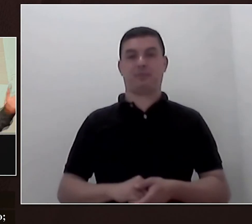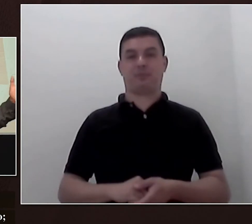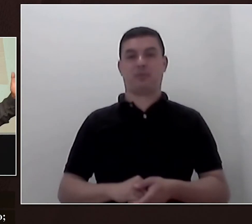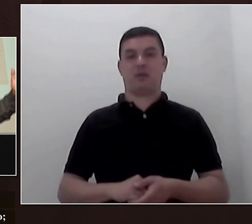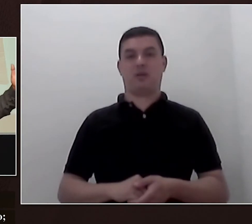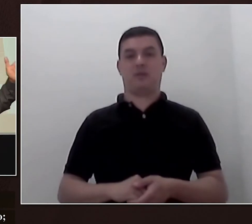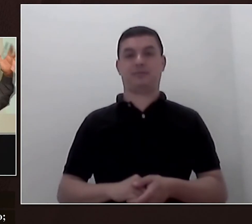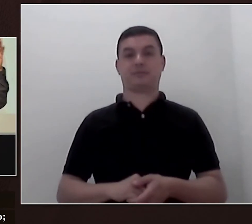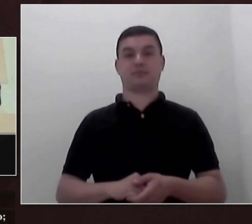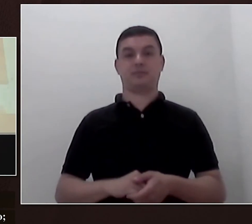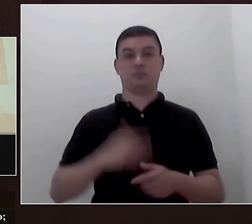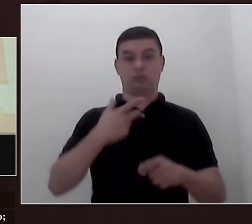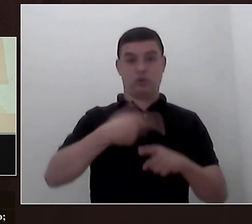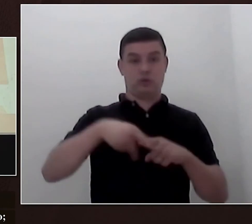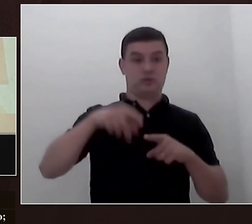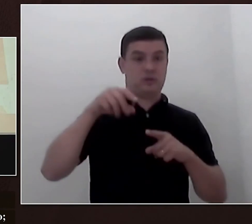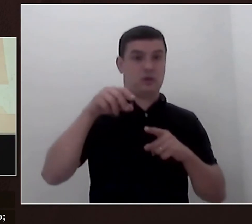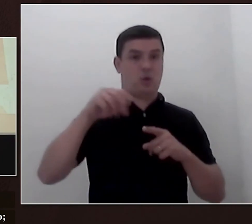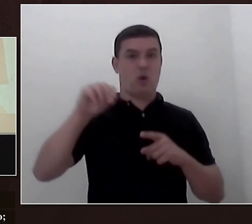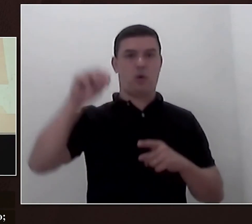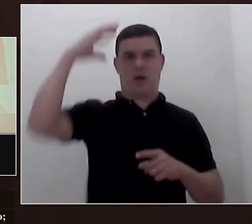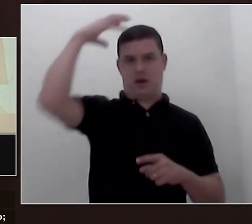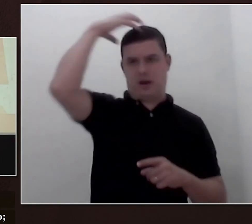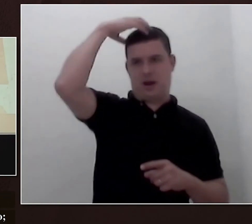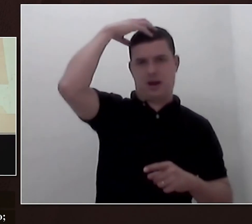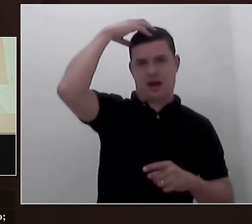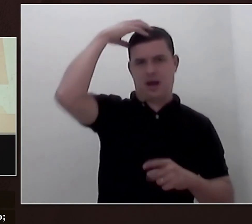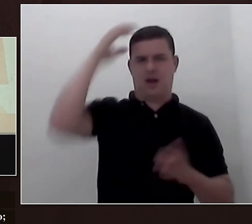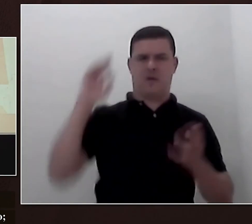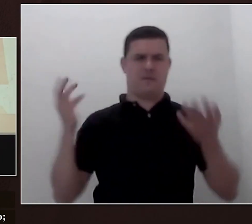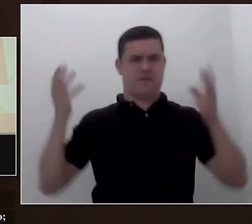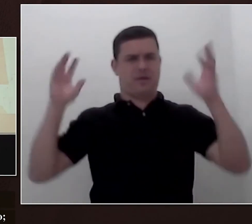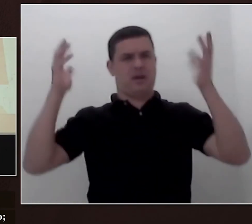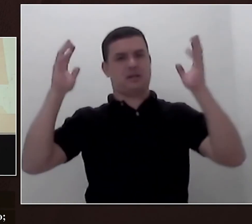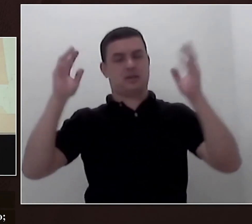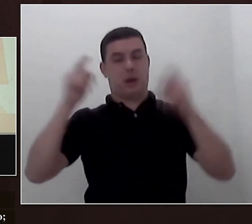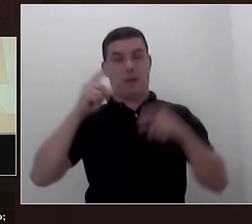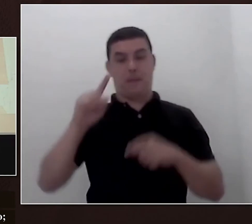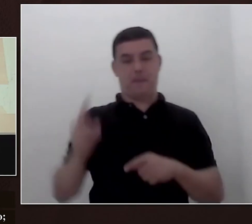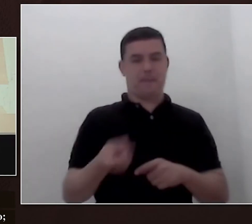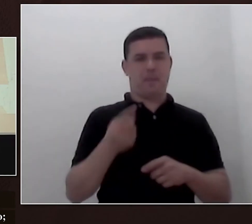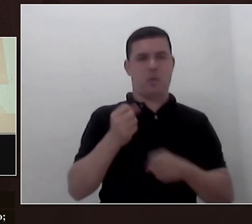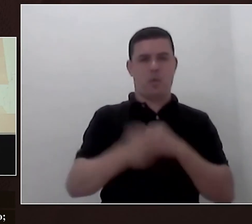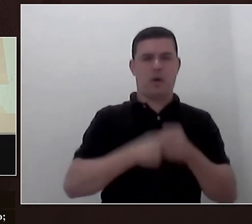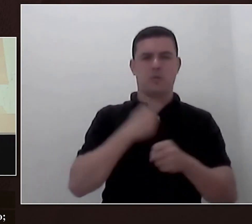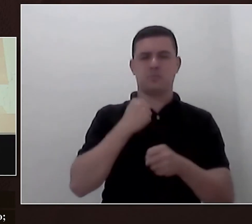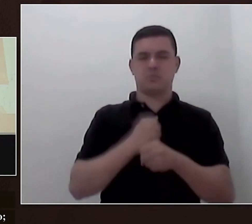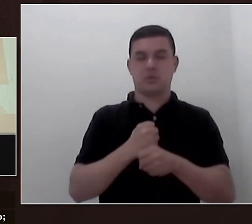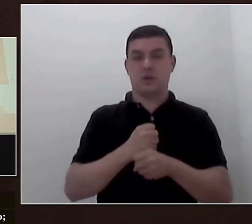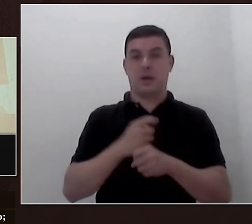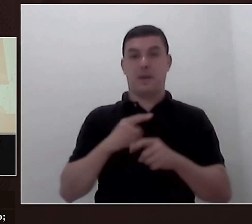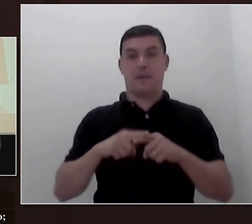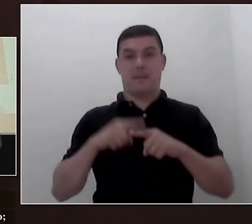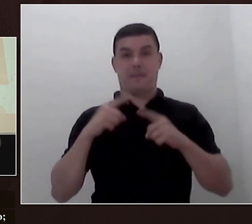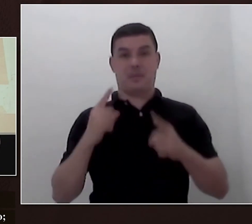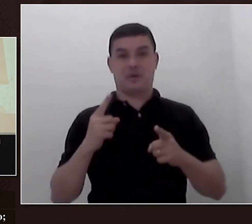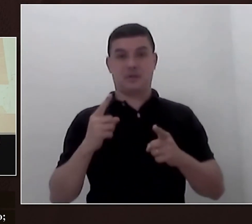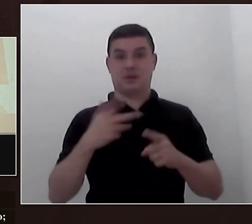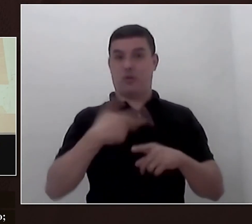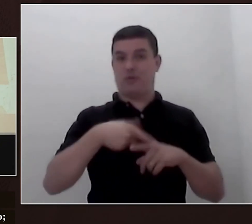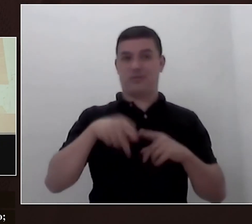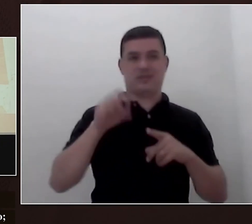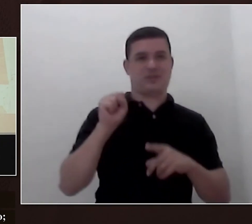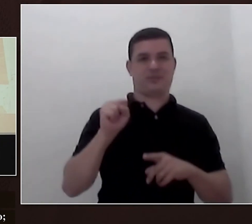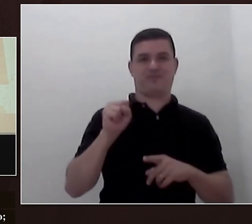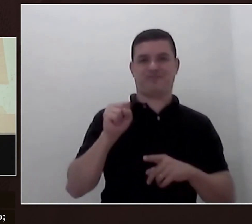os vencedores vão reinar com Cristo durante 1000 anos, esses que não venceram, tiveram suas